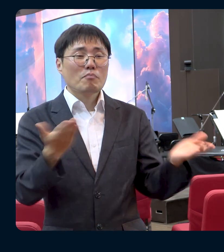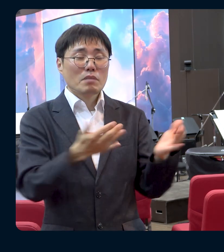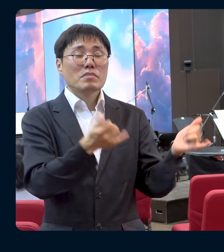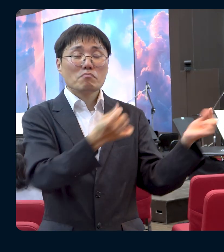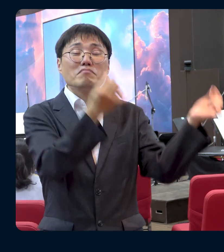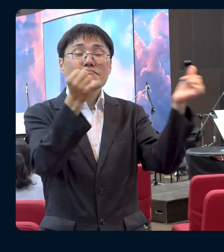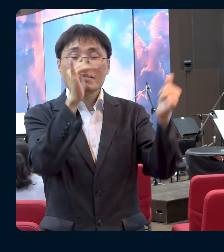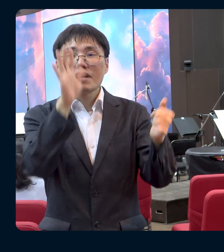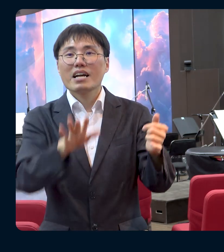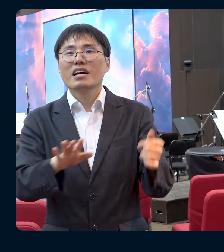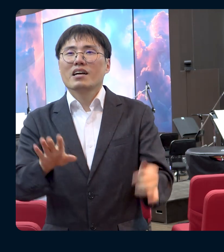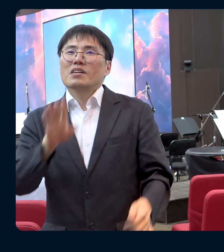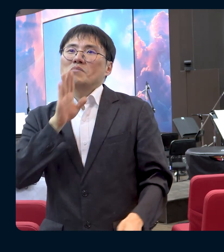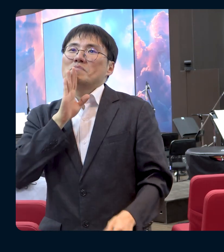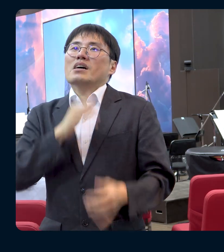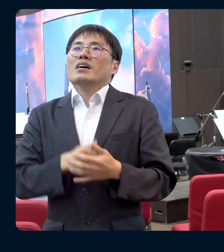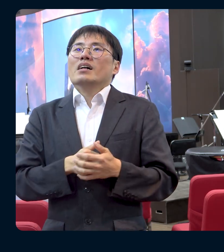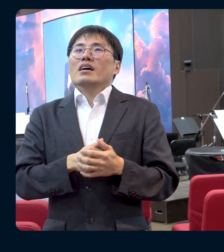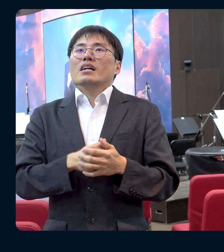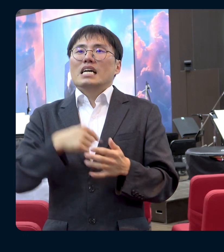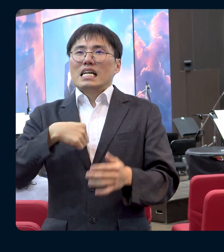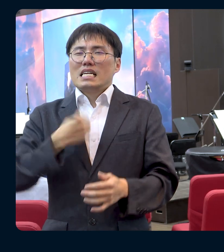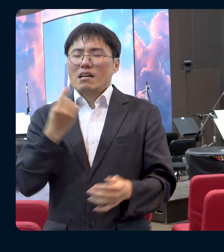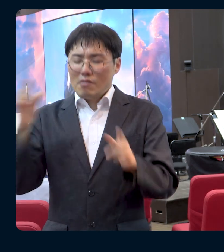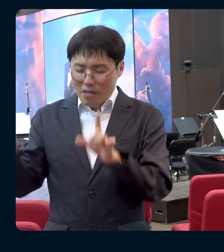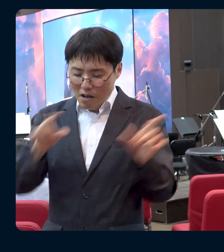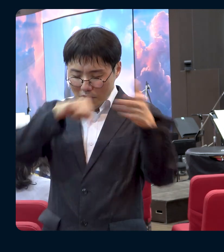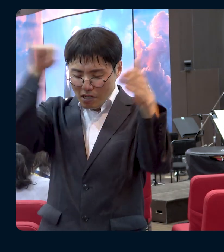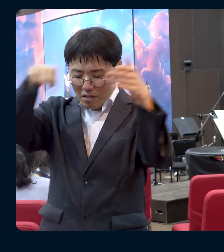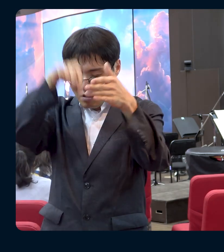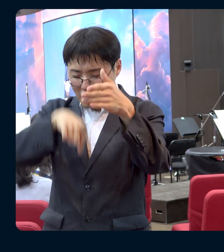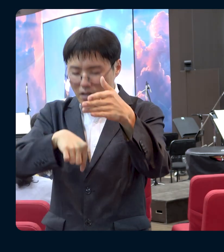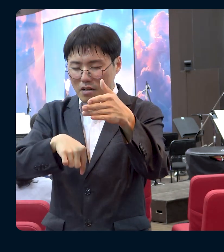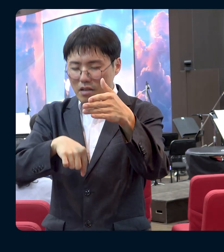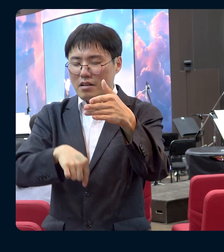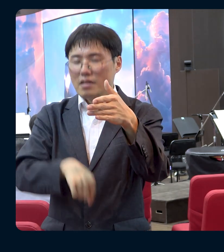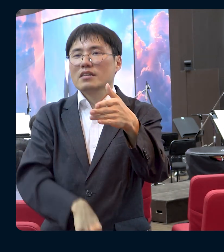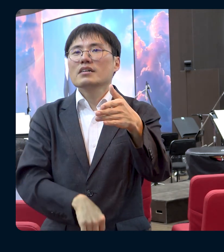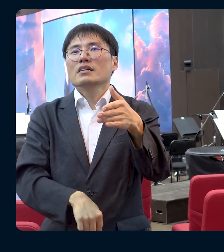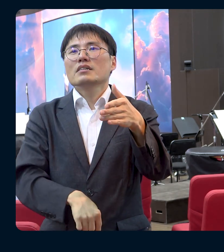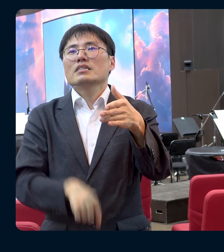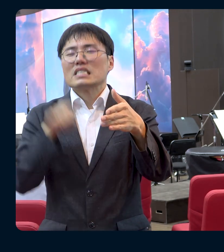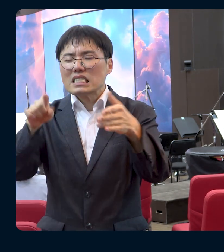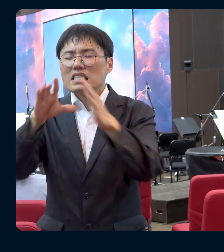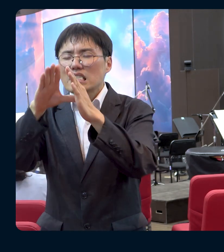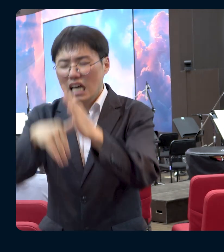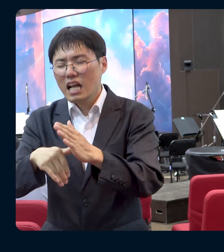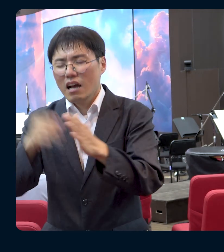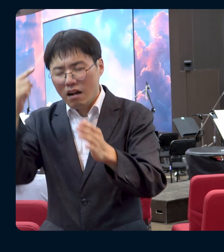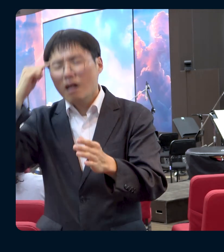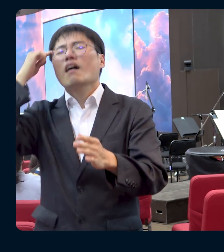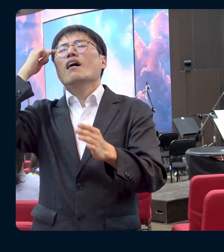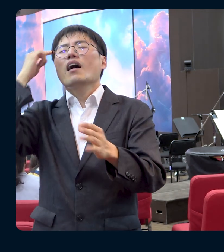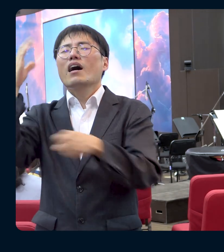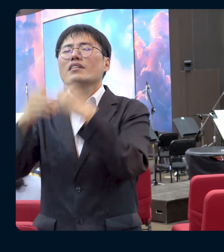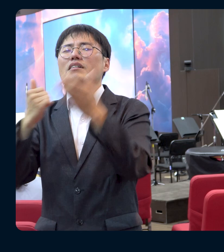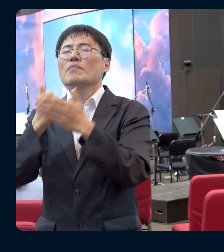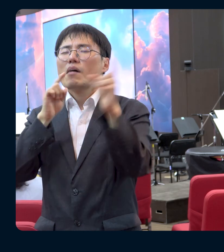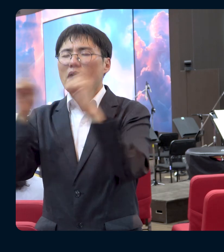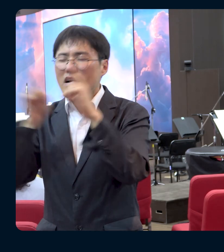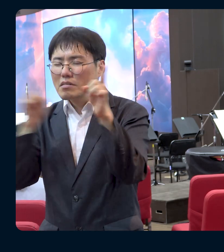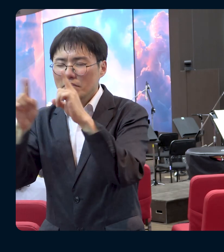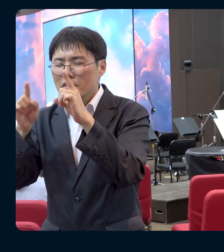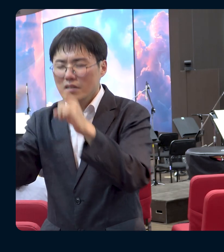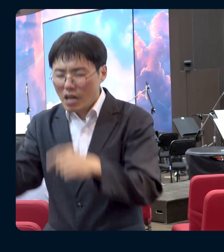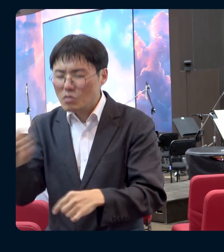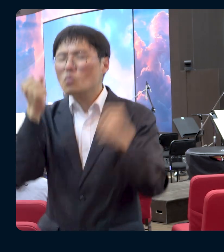뭐 다른 찬양 사역들도 다 그렇지만 정말 자기의 삶 가운데 체험한 은혜, 그리고 그때 깨닫게